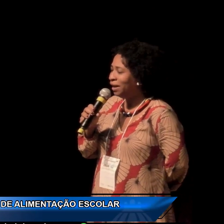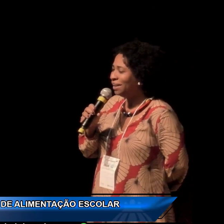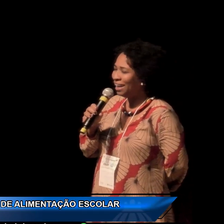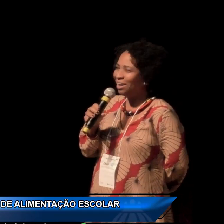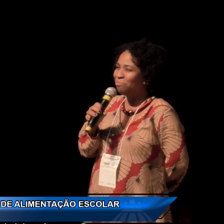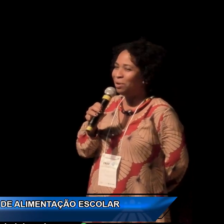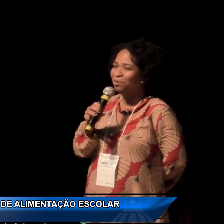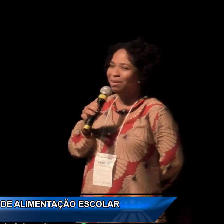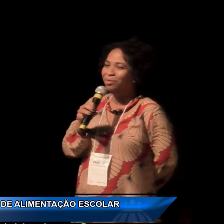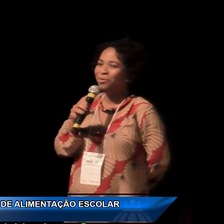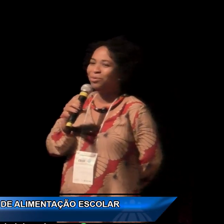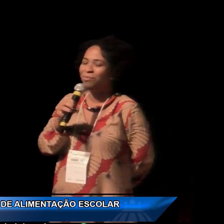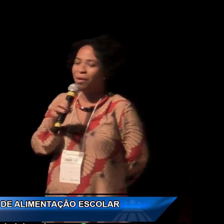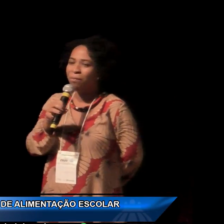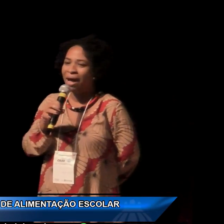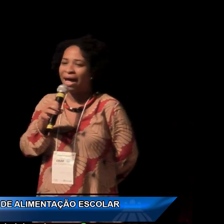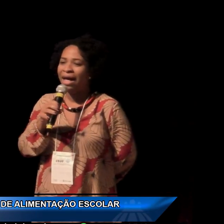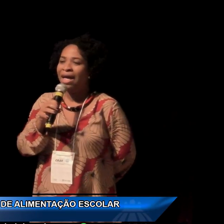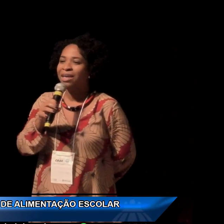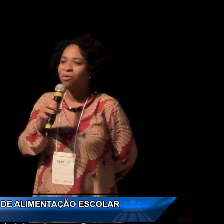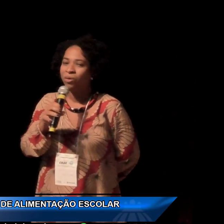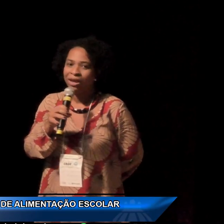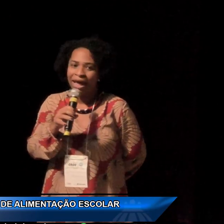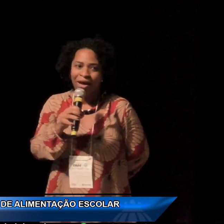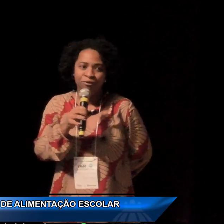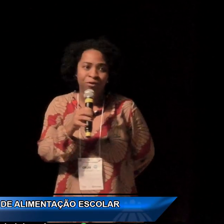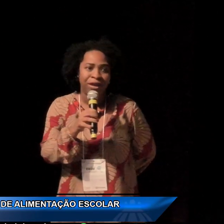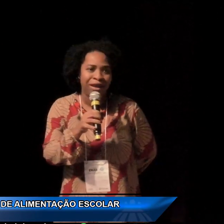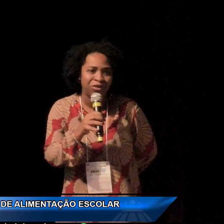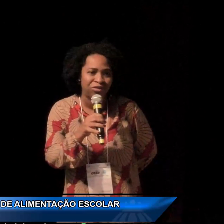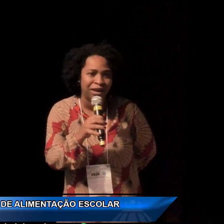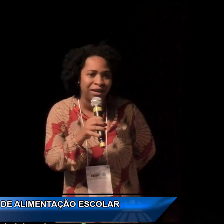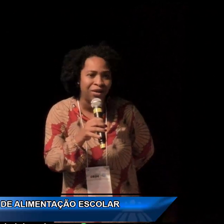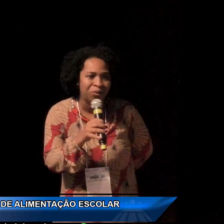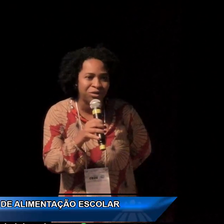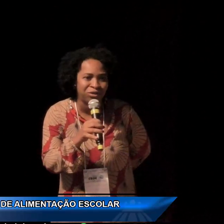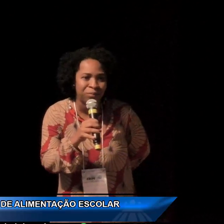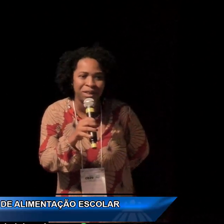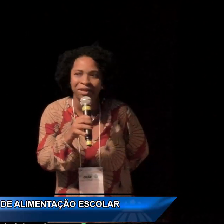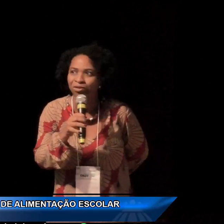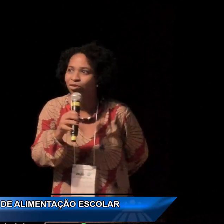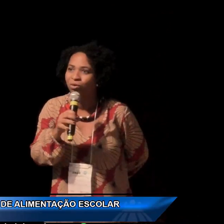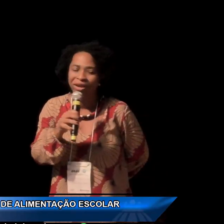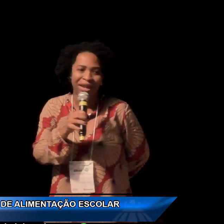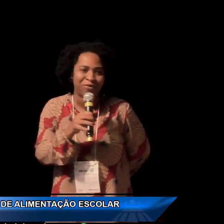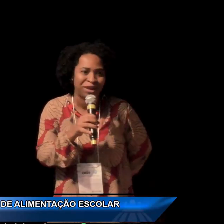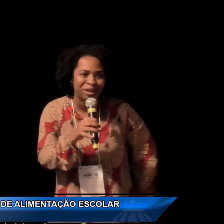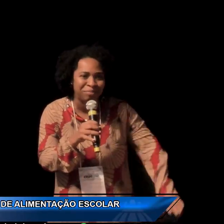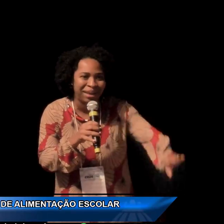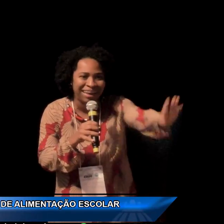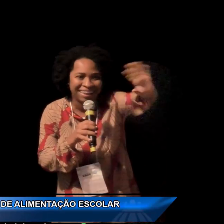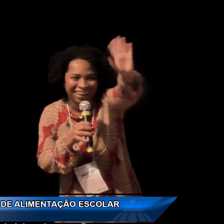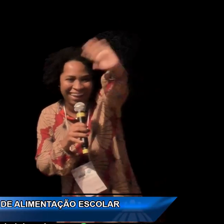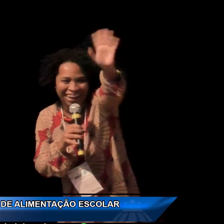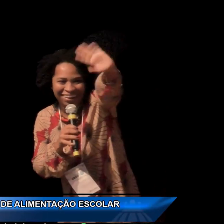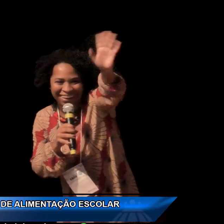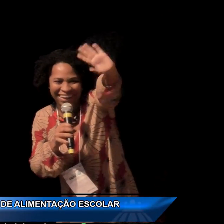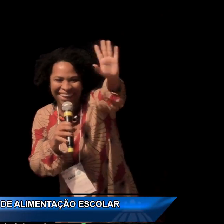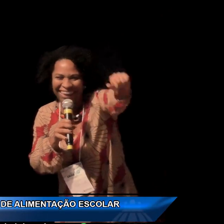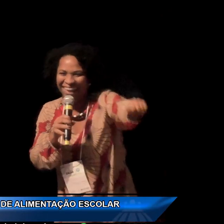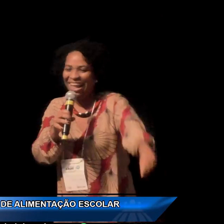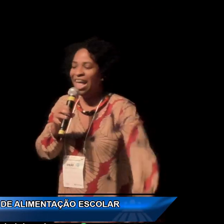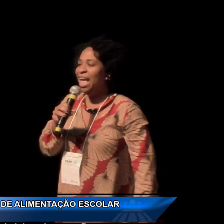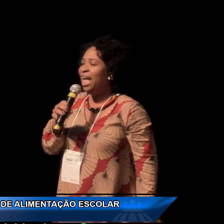mãe né mãe do do Baobá que é o culinar afro e a gente tem outras representantes do culinária para aqui também quer dizer ah